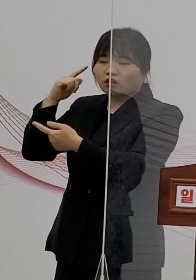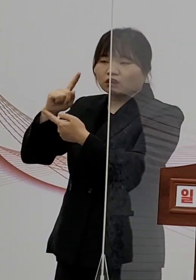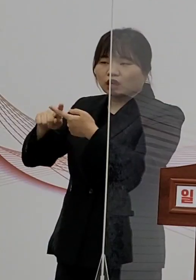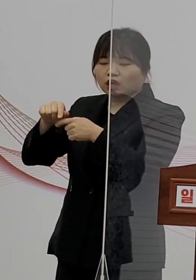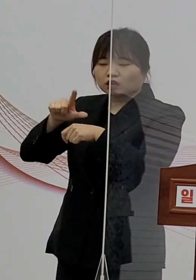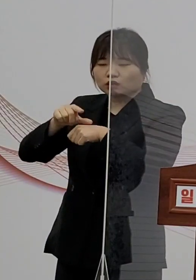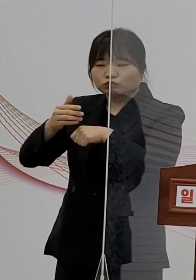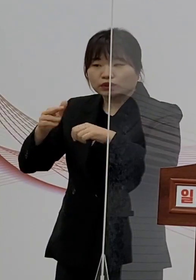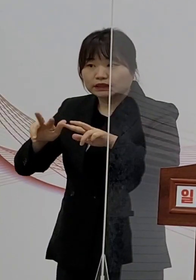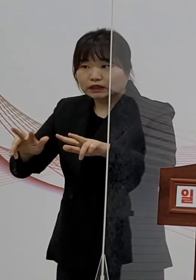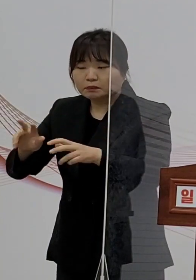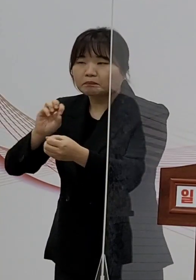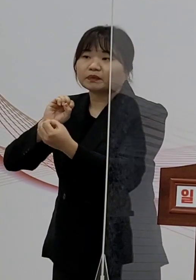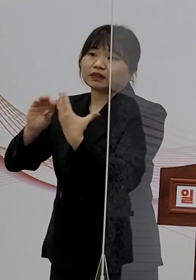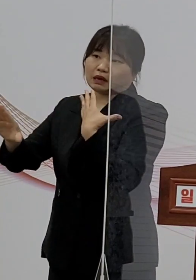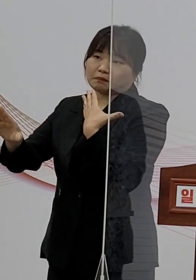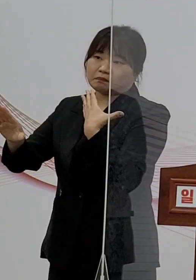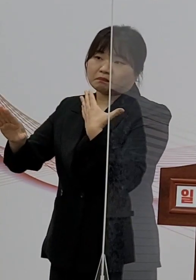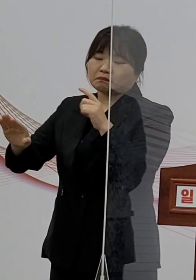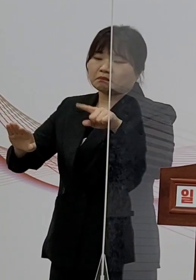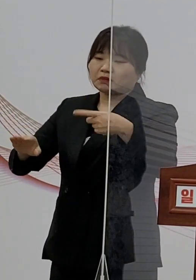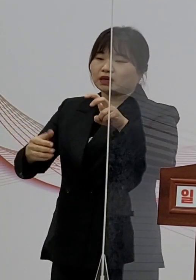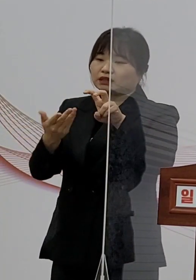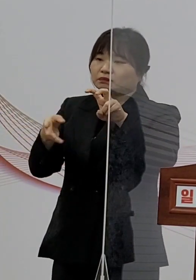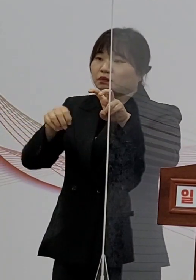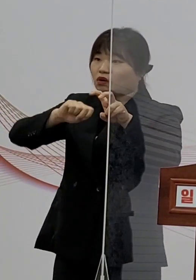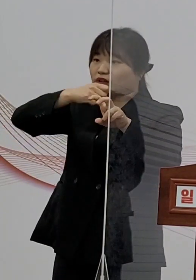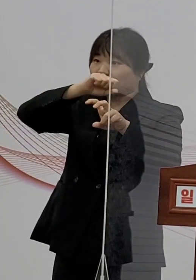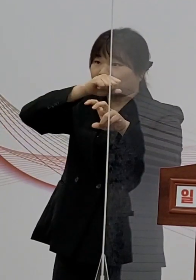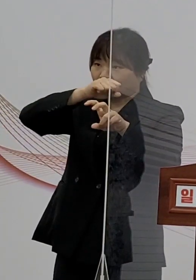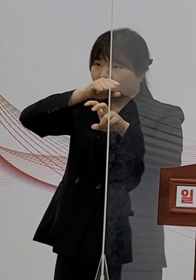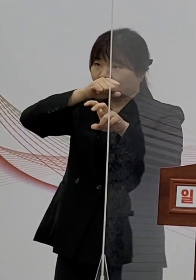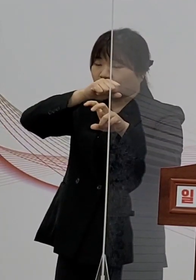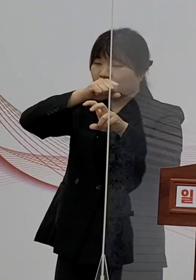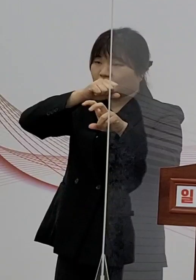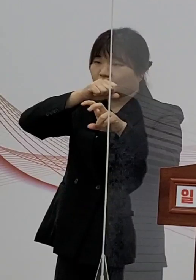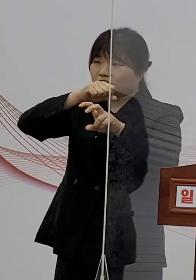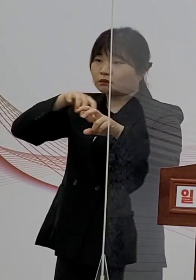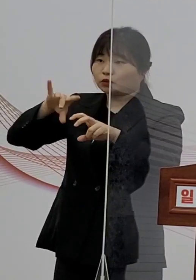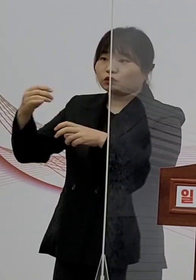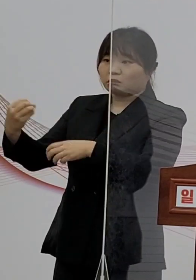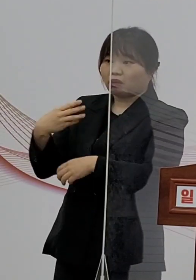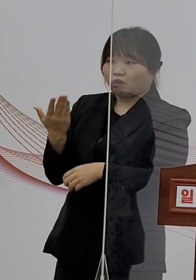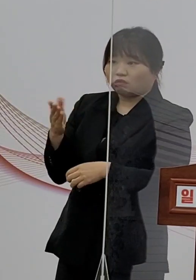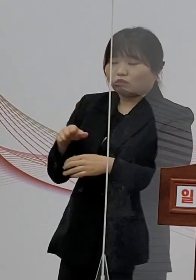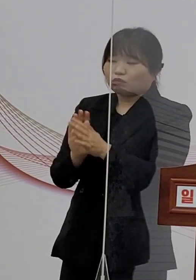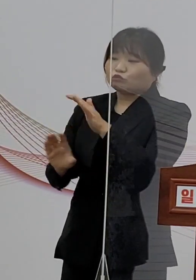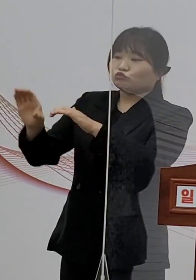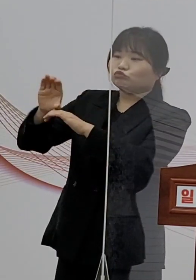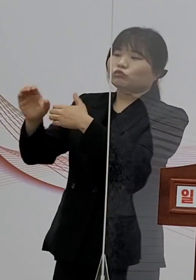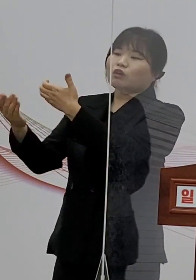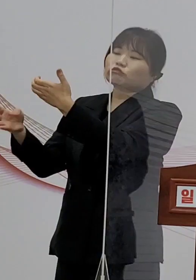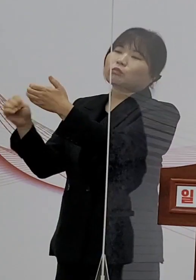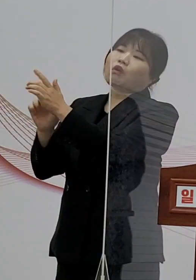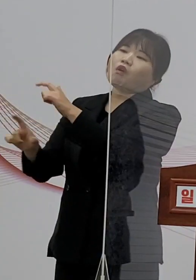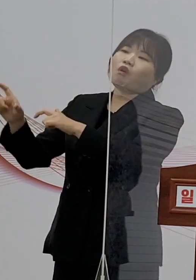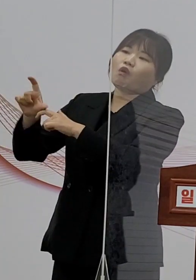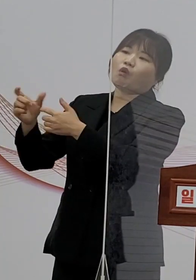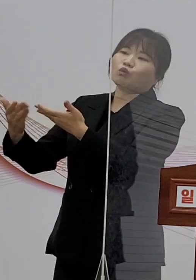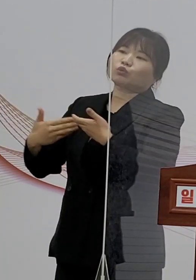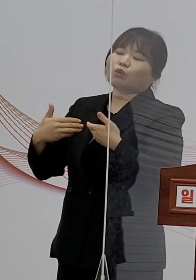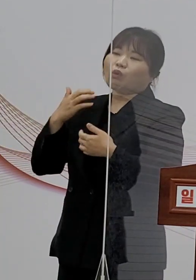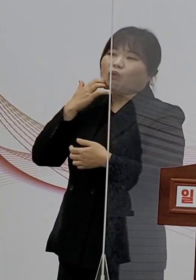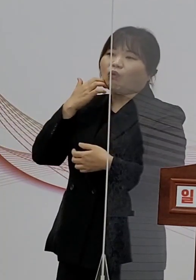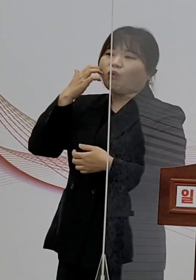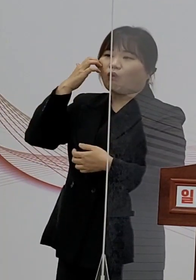저희 방위사업청과는 120억 말씀을 방위사업청 요구를 하셨는데 대통령께서 추가로 90억을